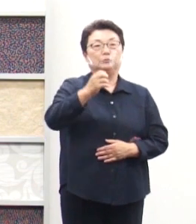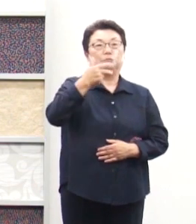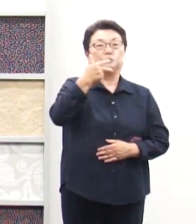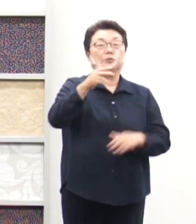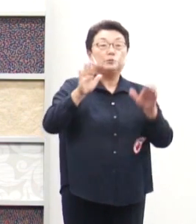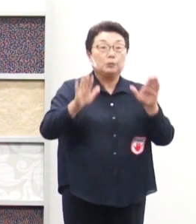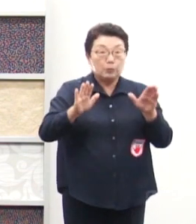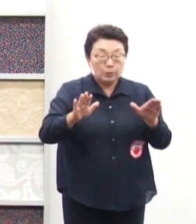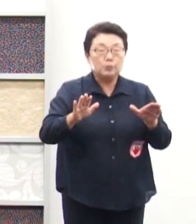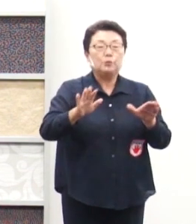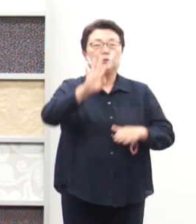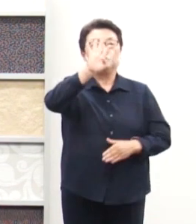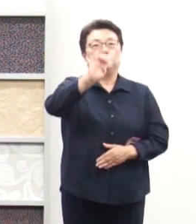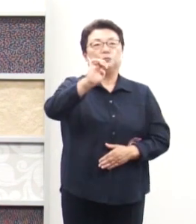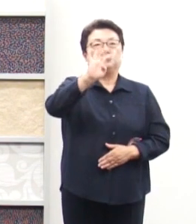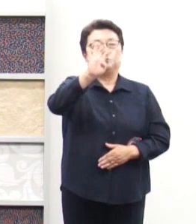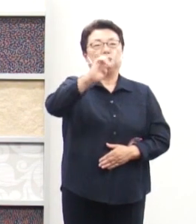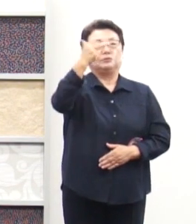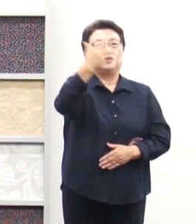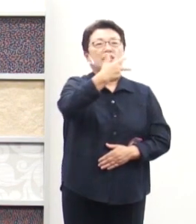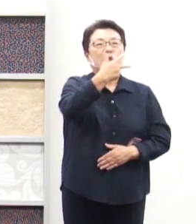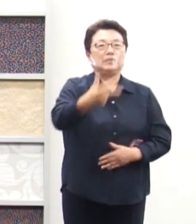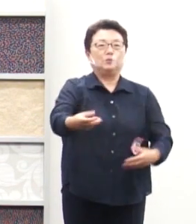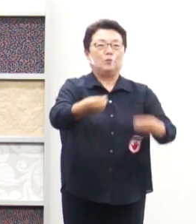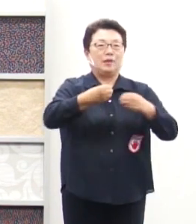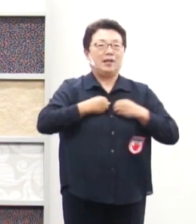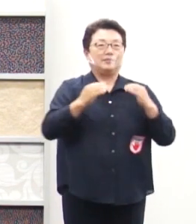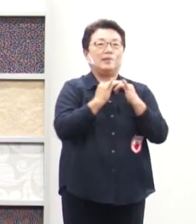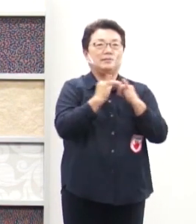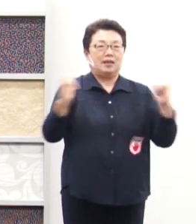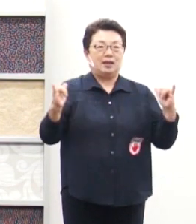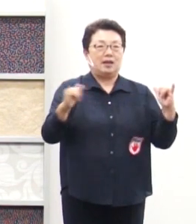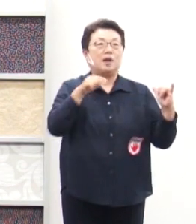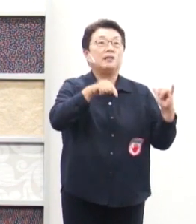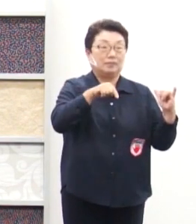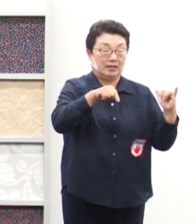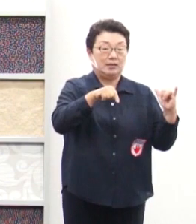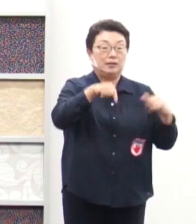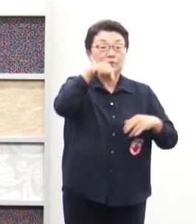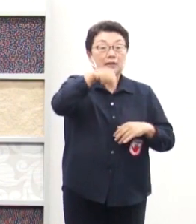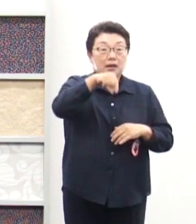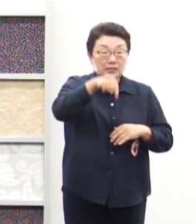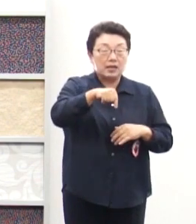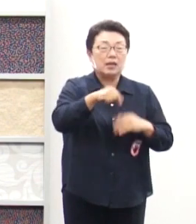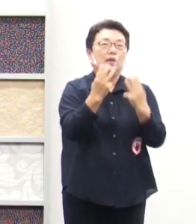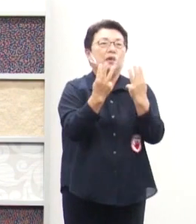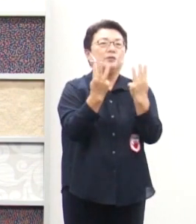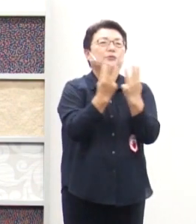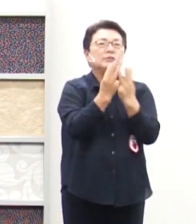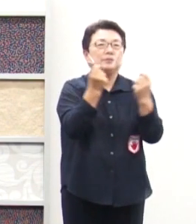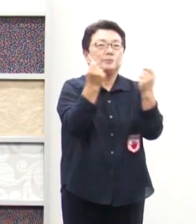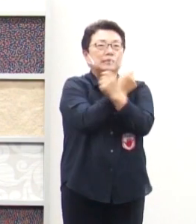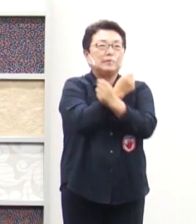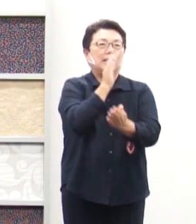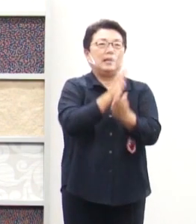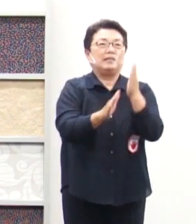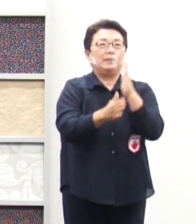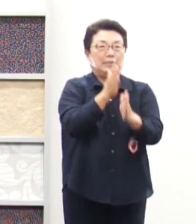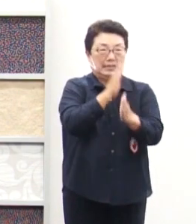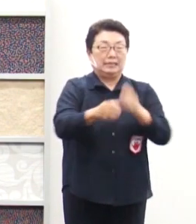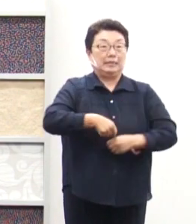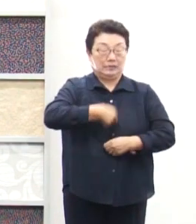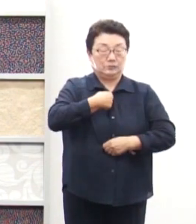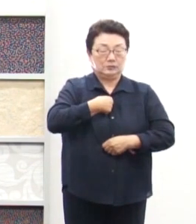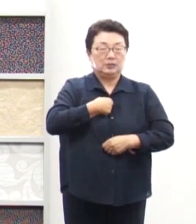本日は、47名の感染者さんのうち、若干数字の訂正をいたします。クラ